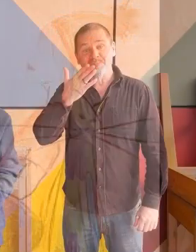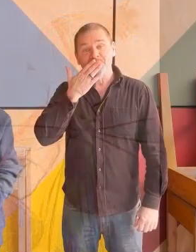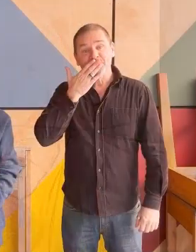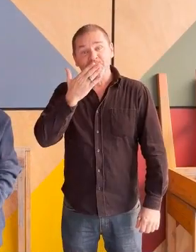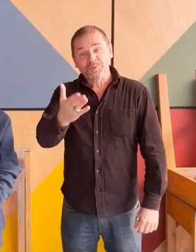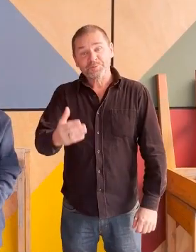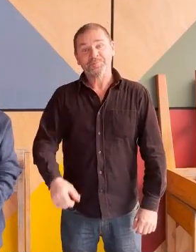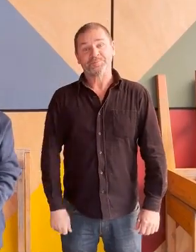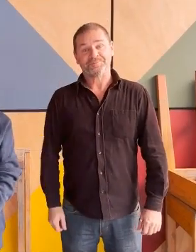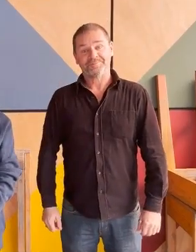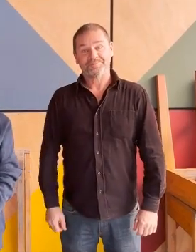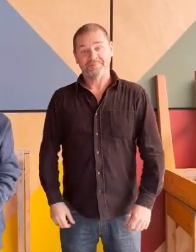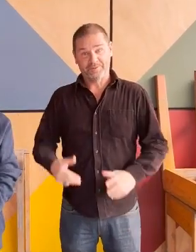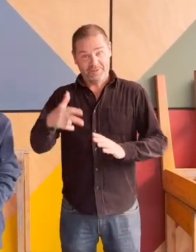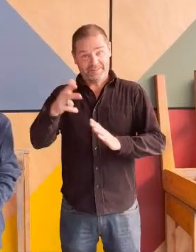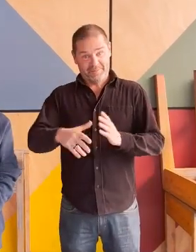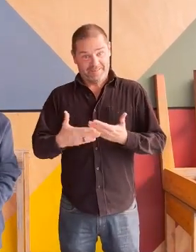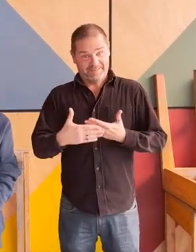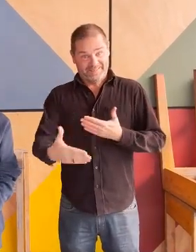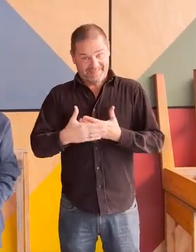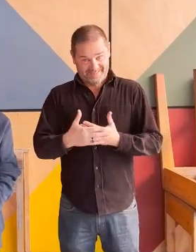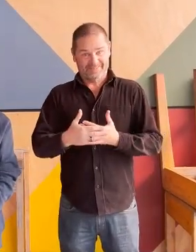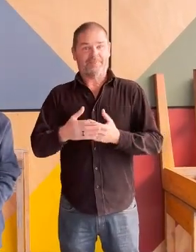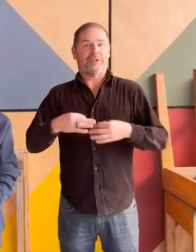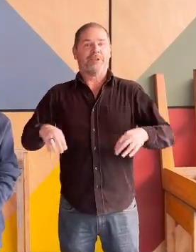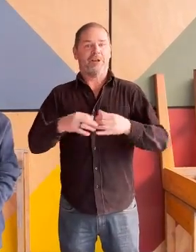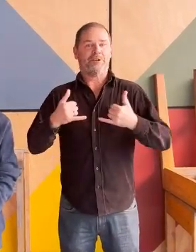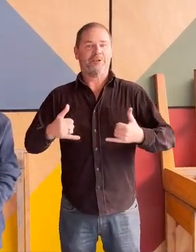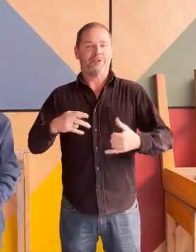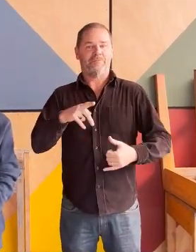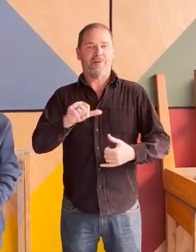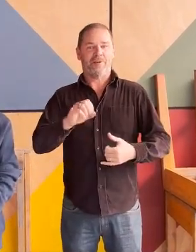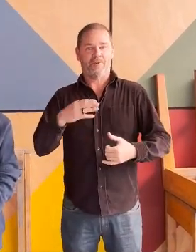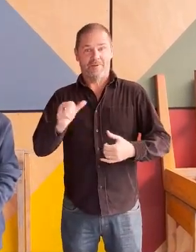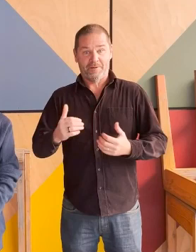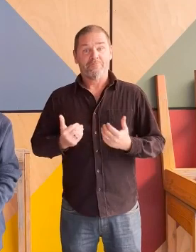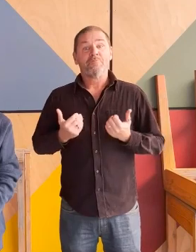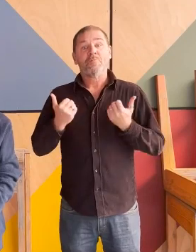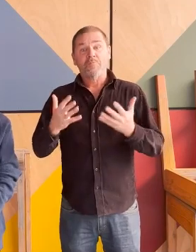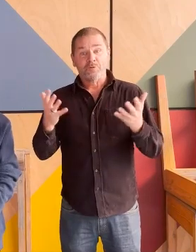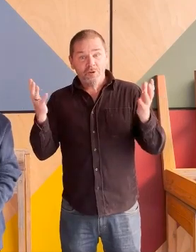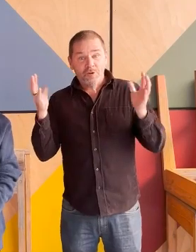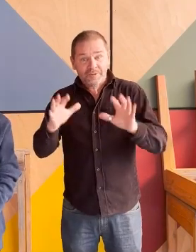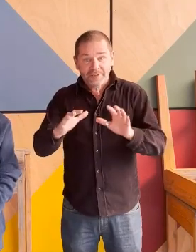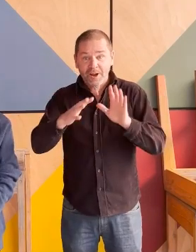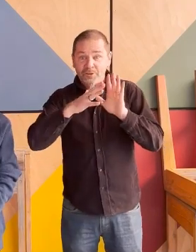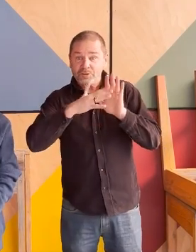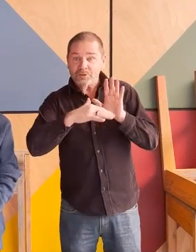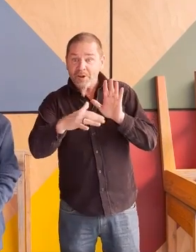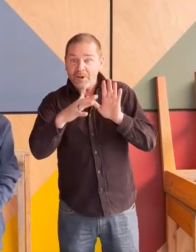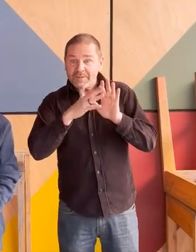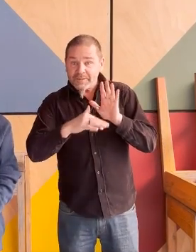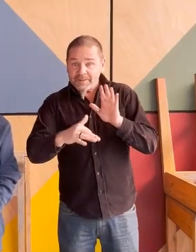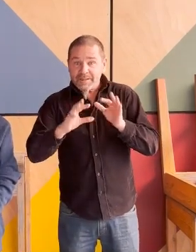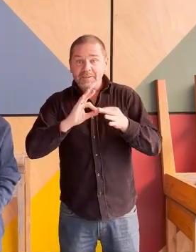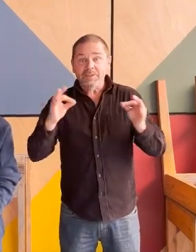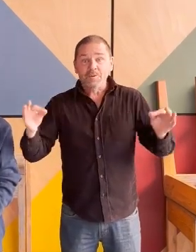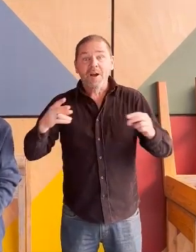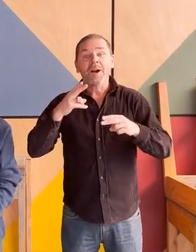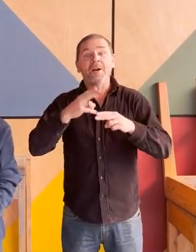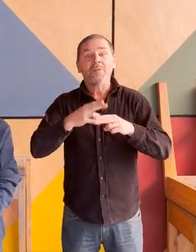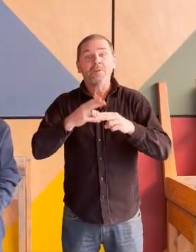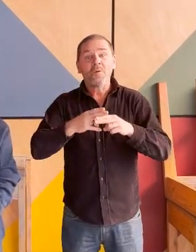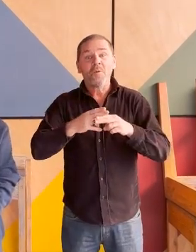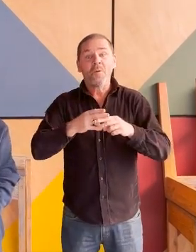Bonjour! Ce trimestre à Paloma, nous vous proposons un concert en chansigne. Il s'agit de l'histoire de